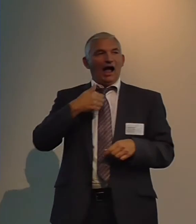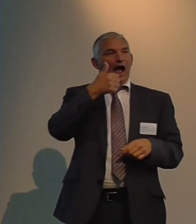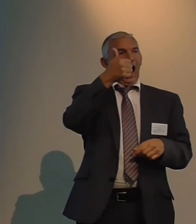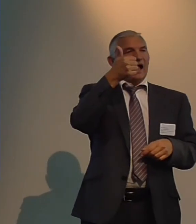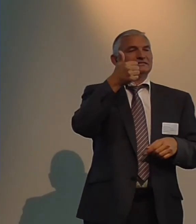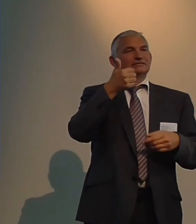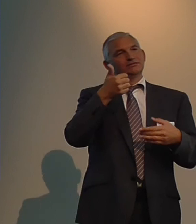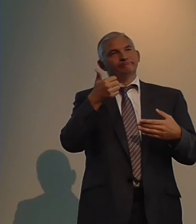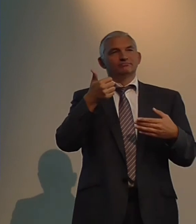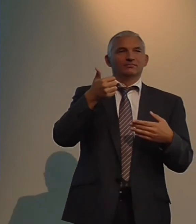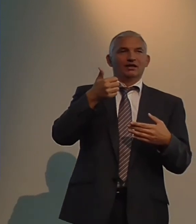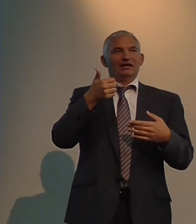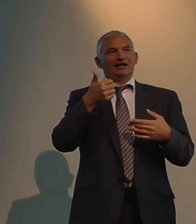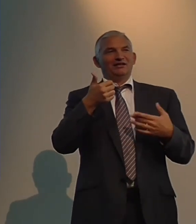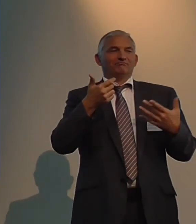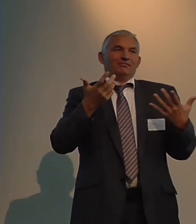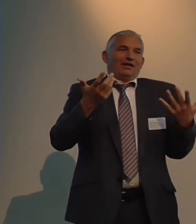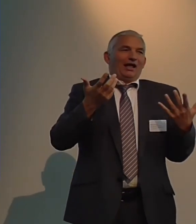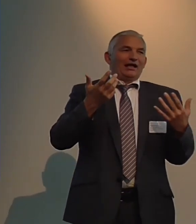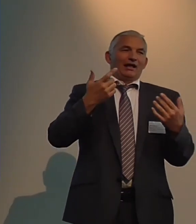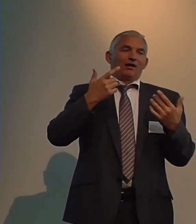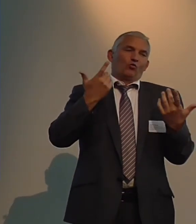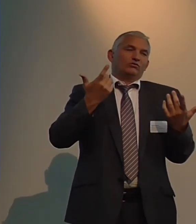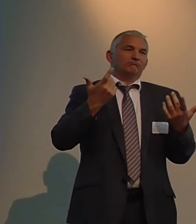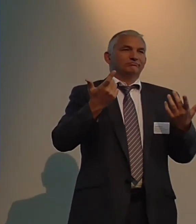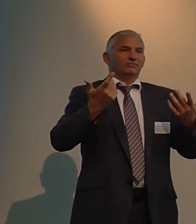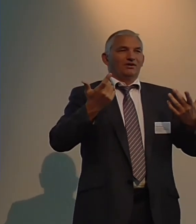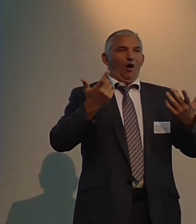einzuführen. Und ein Thema, wo ich